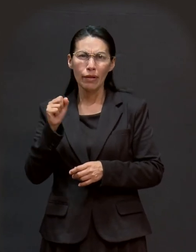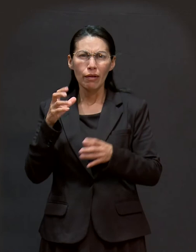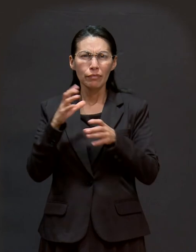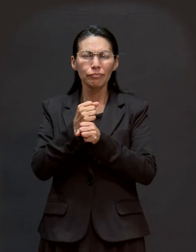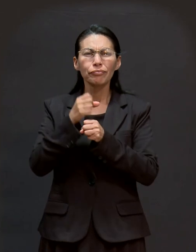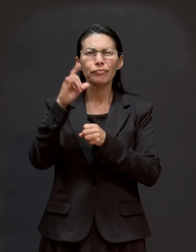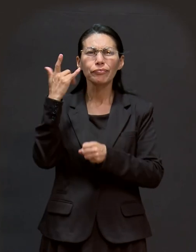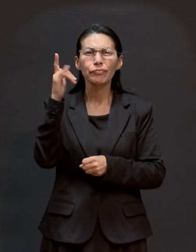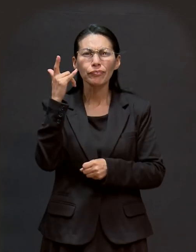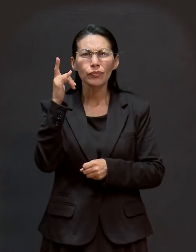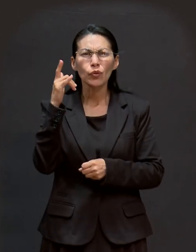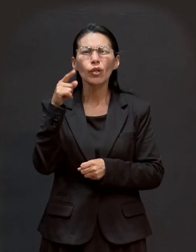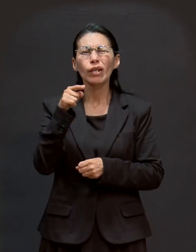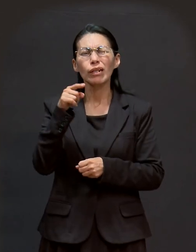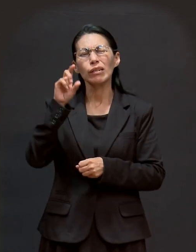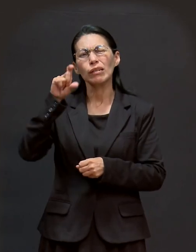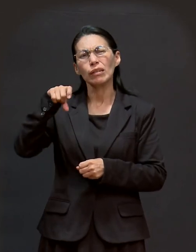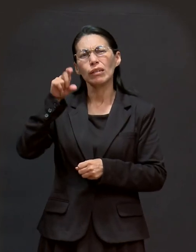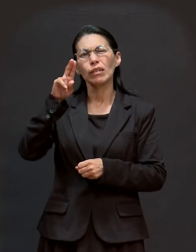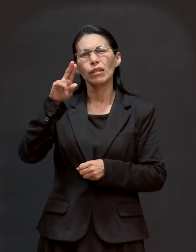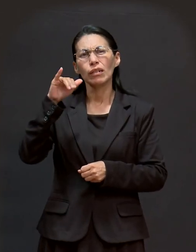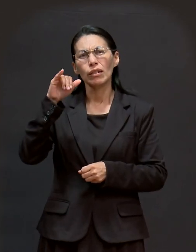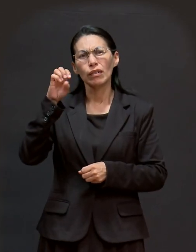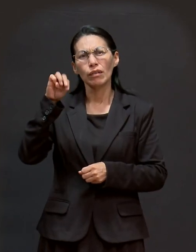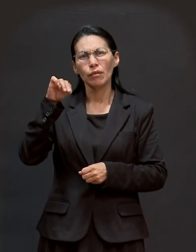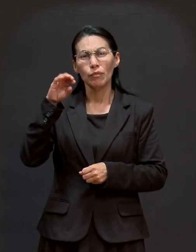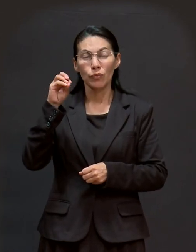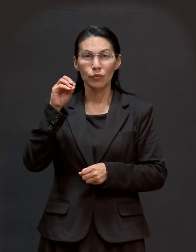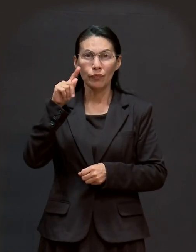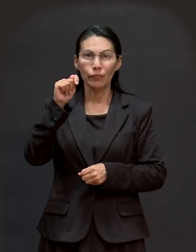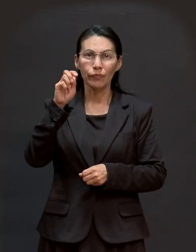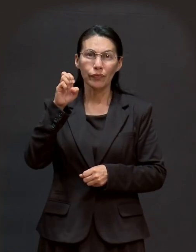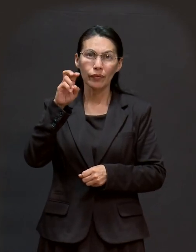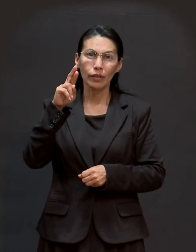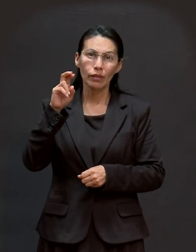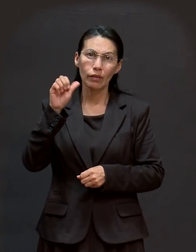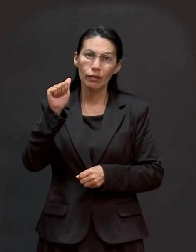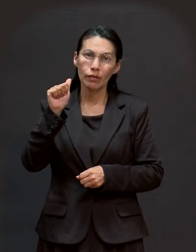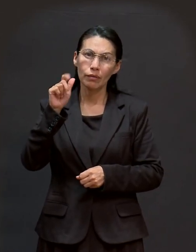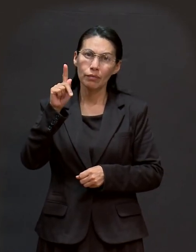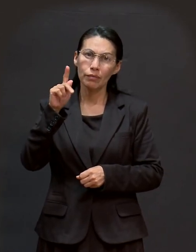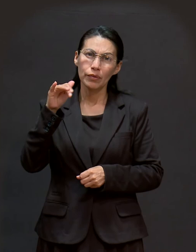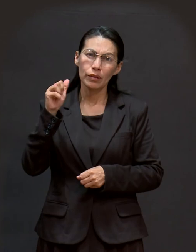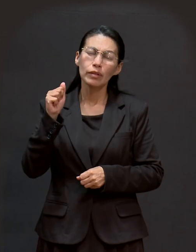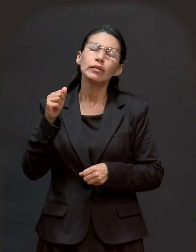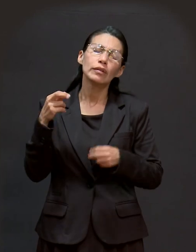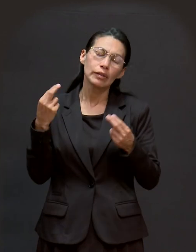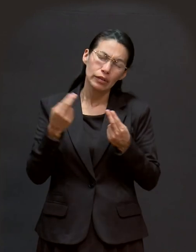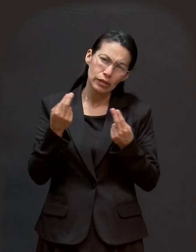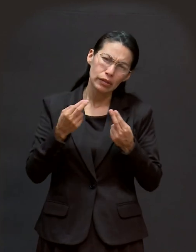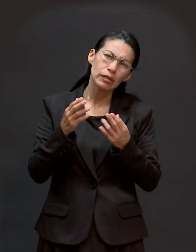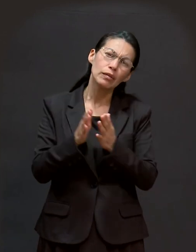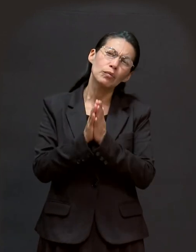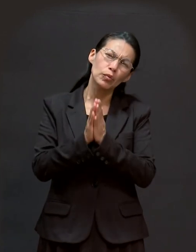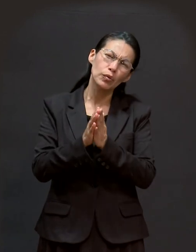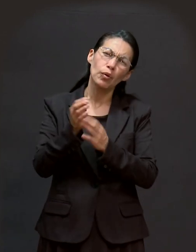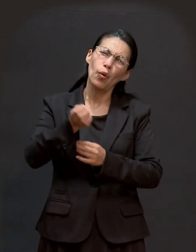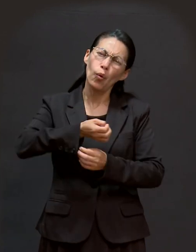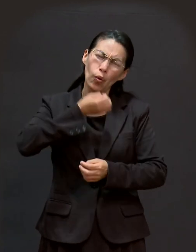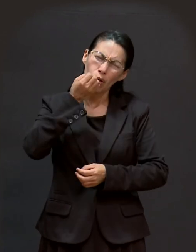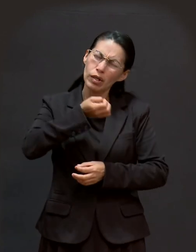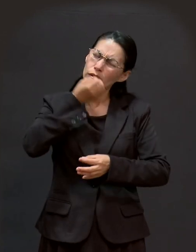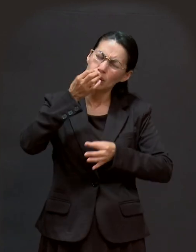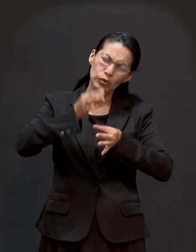vega que está siendo sometido a quimioterapia y que necesita de nuestro apoyo de nuestro debemos